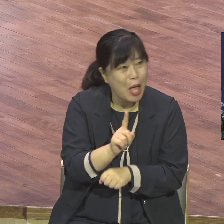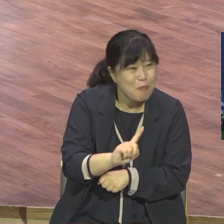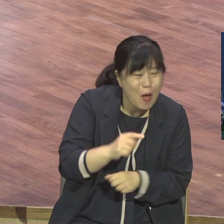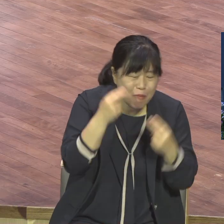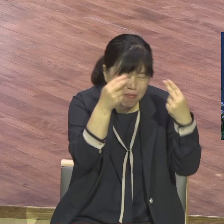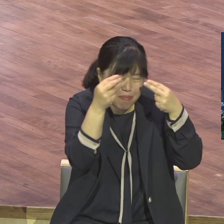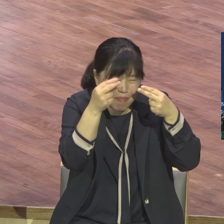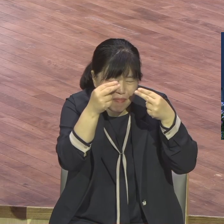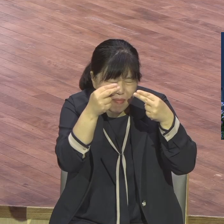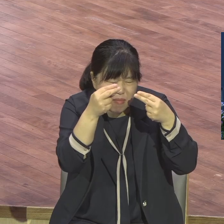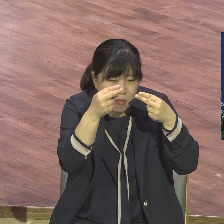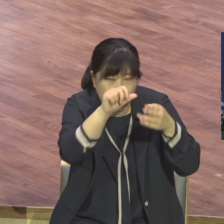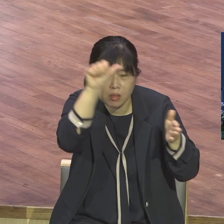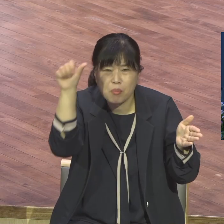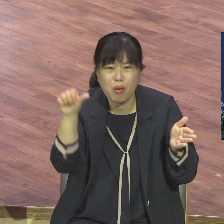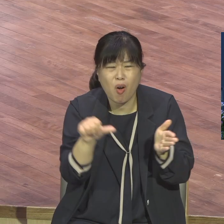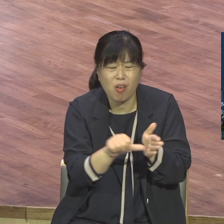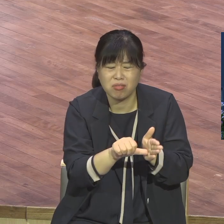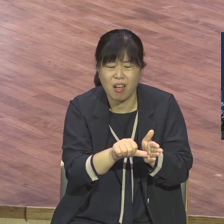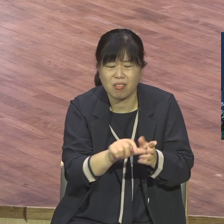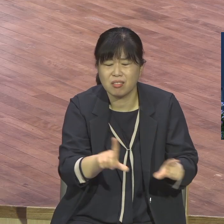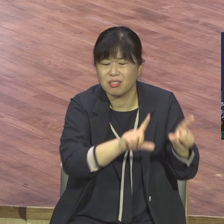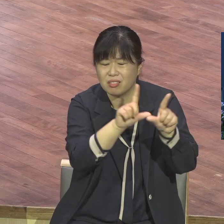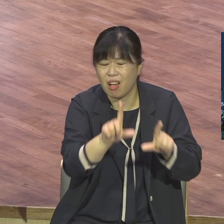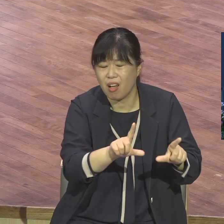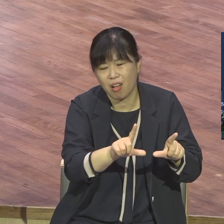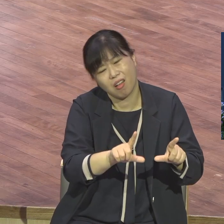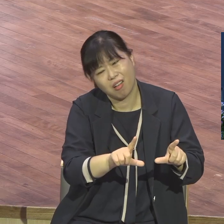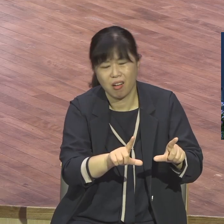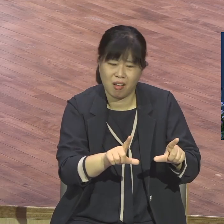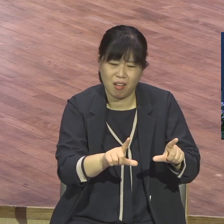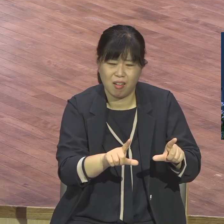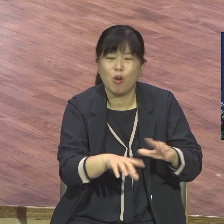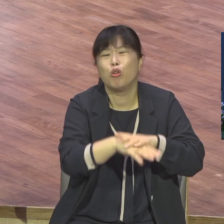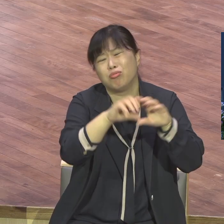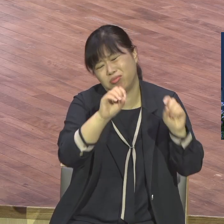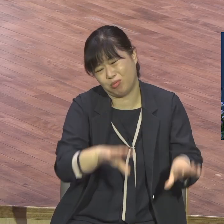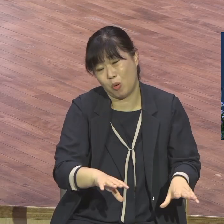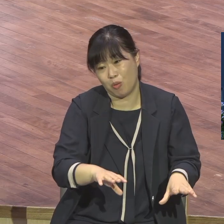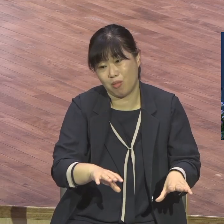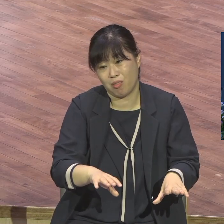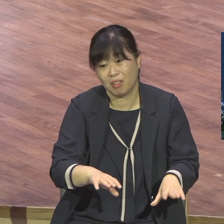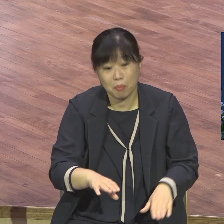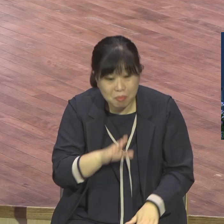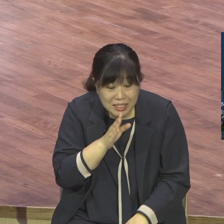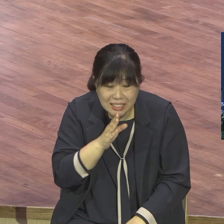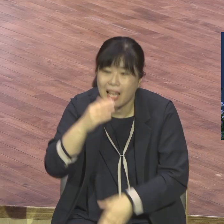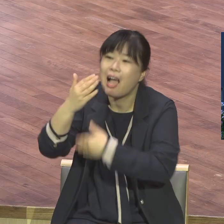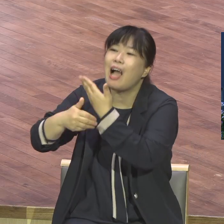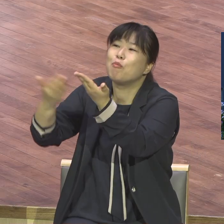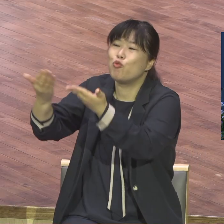영계 모든 성도들, 나는 그리스도 예수의 일꾼이다.